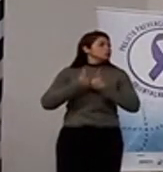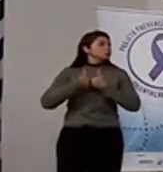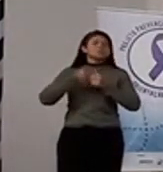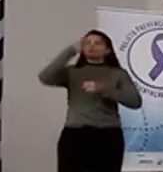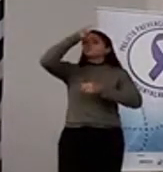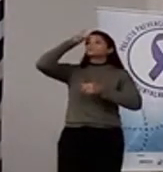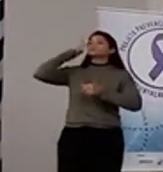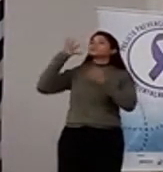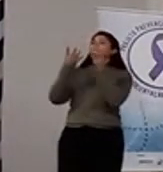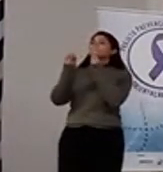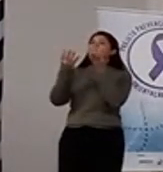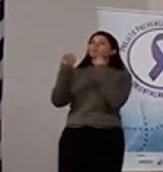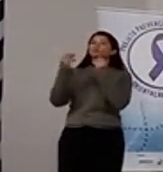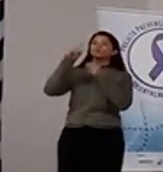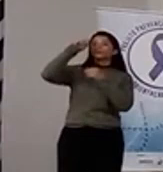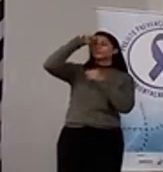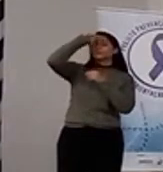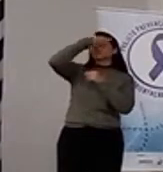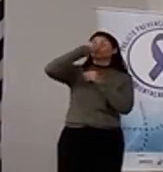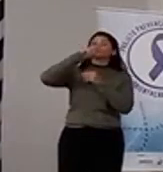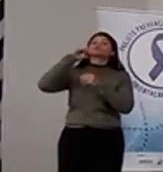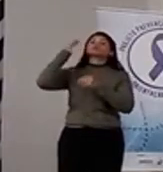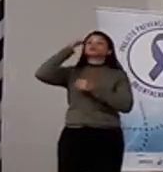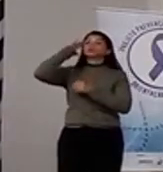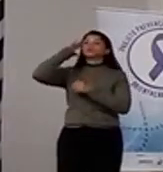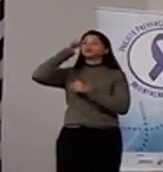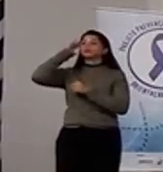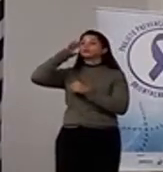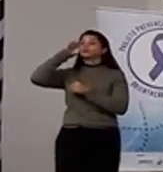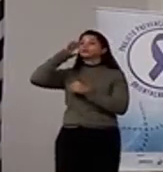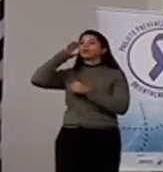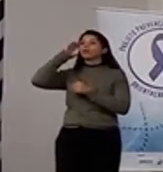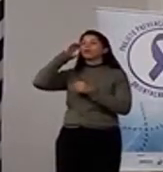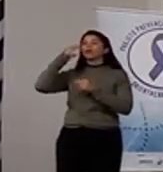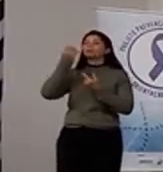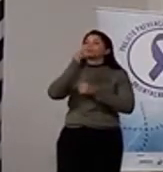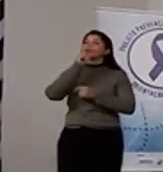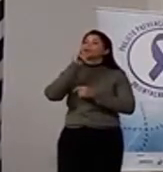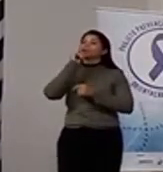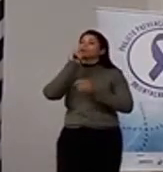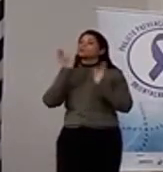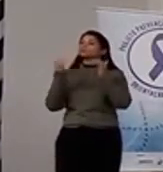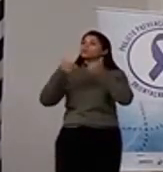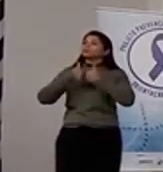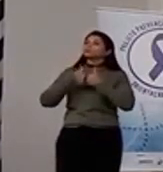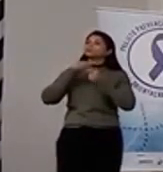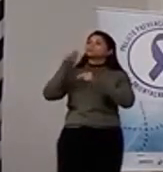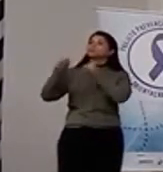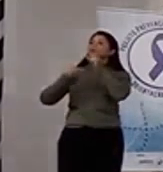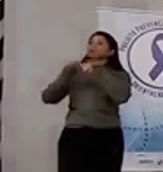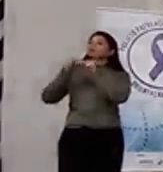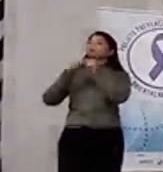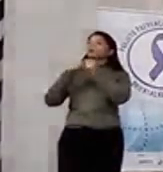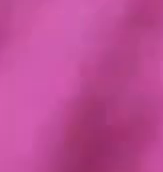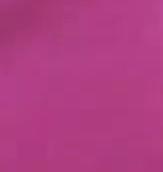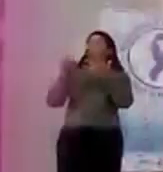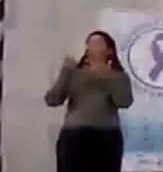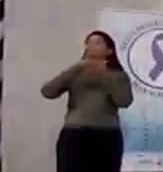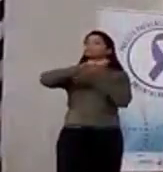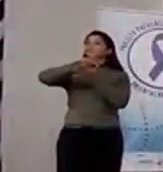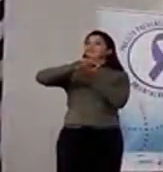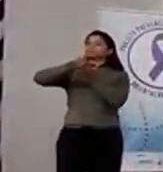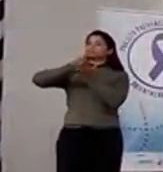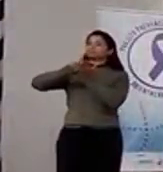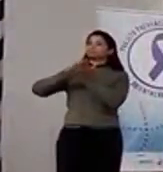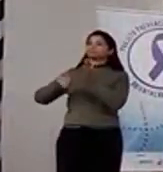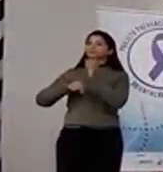muita dificuldade de entender que, por exemplo, autismo, no leque de autismo, você pode ter várias doenças genéticas. Na realidade,